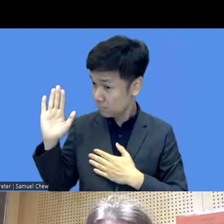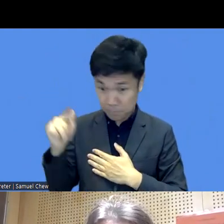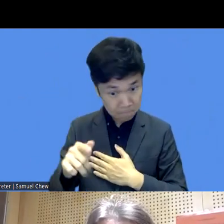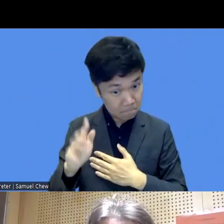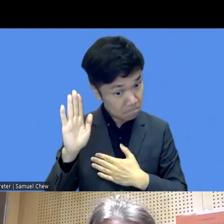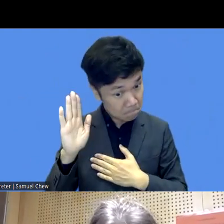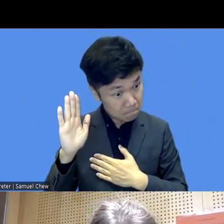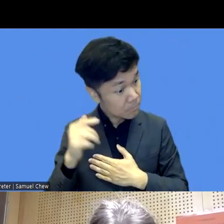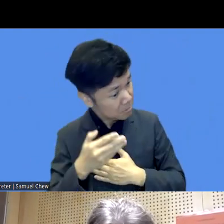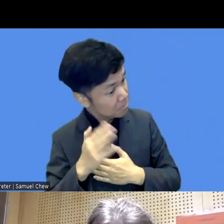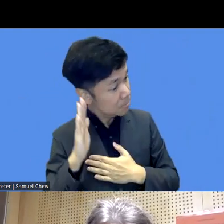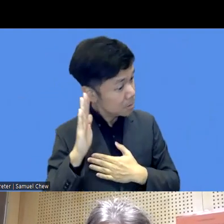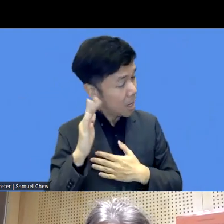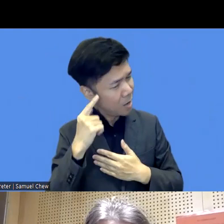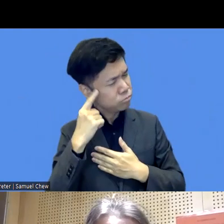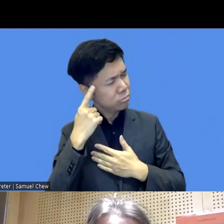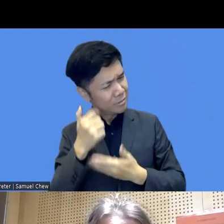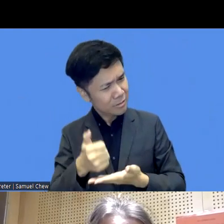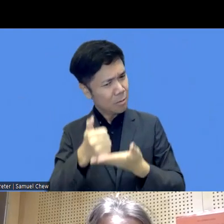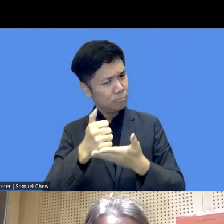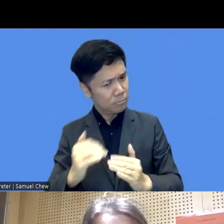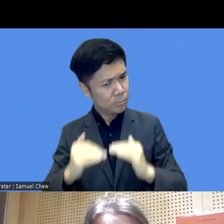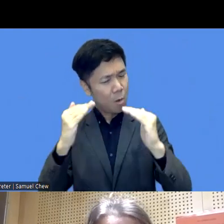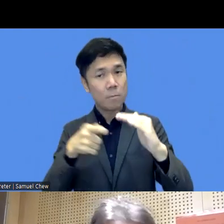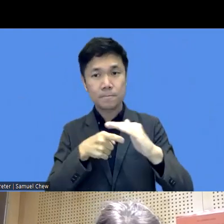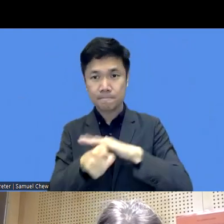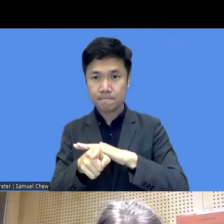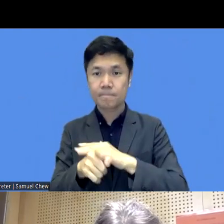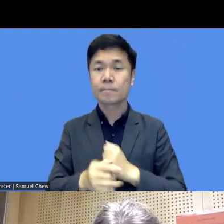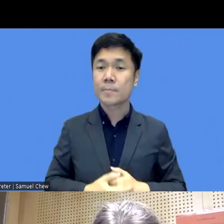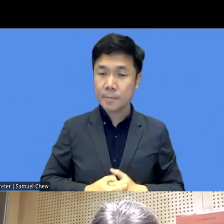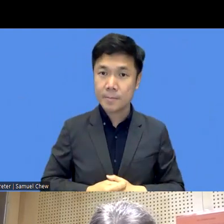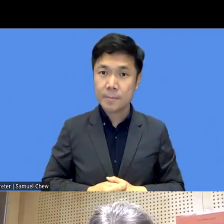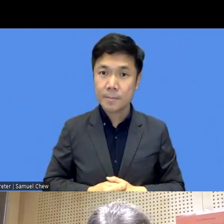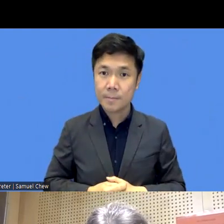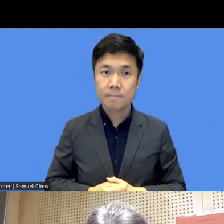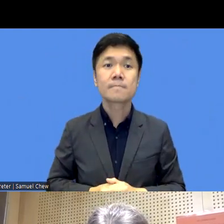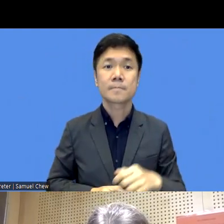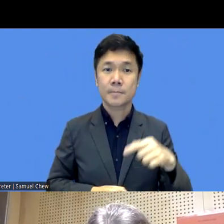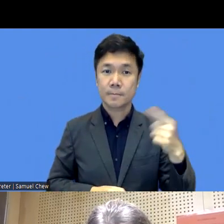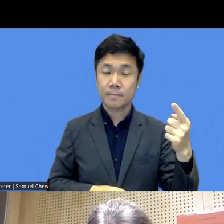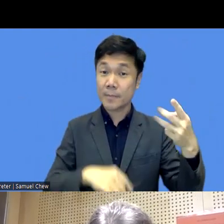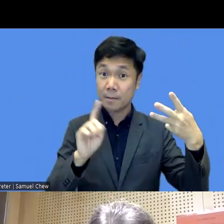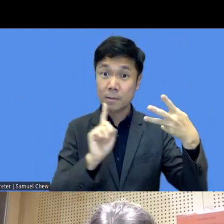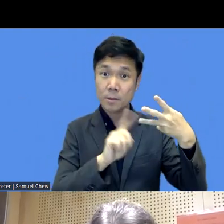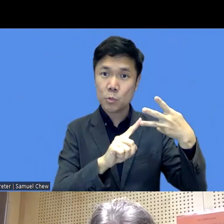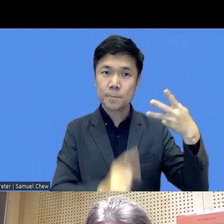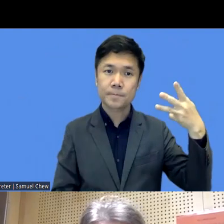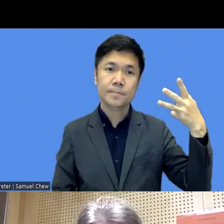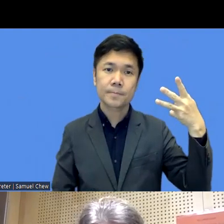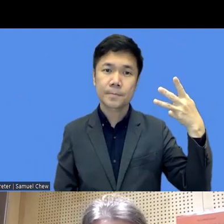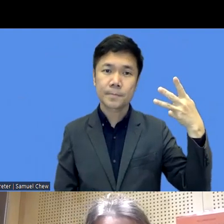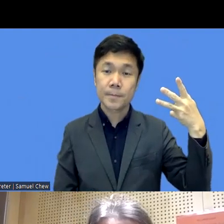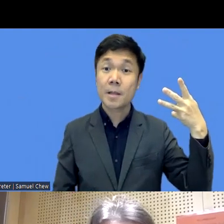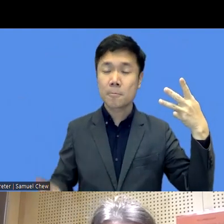y hacer un plegado juntos? Y el tercer punto en el guía de plegados es